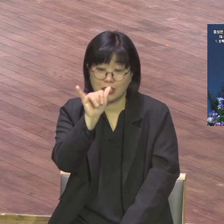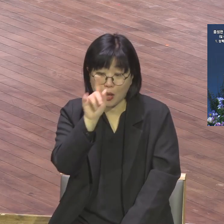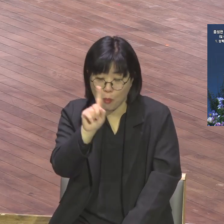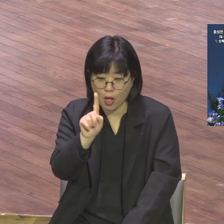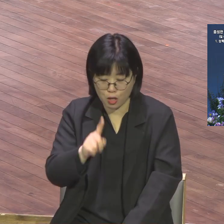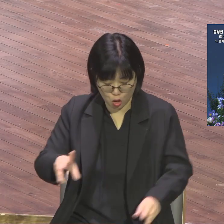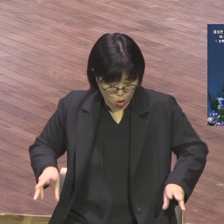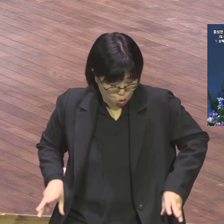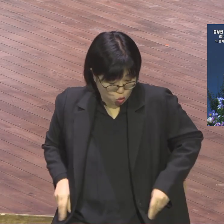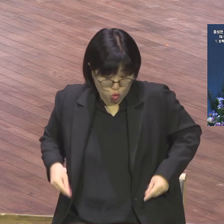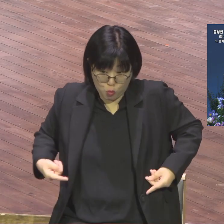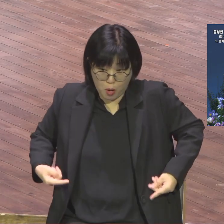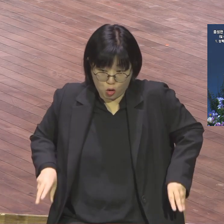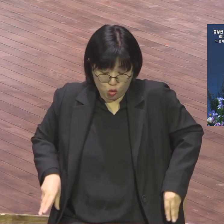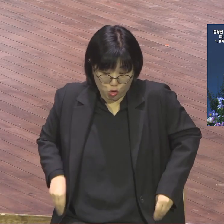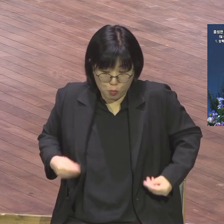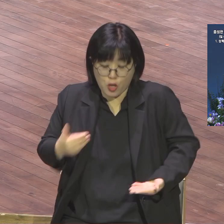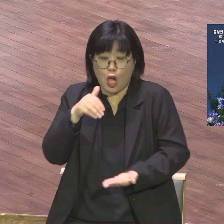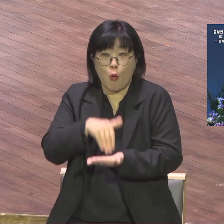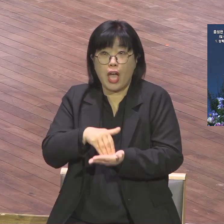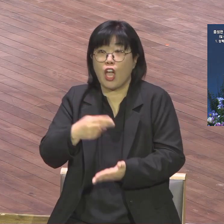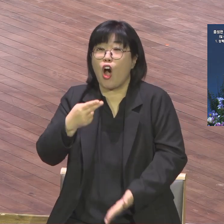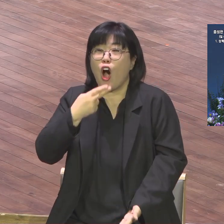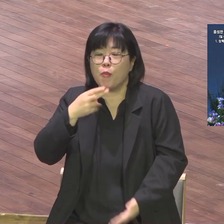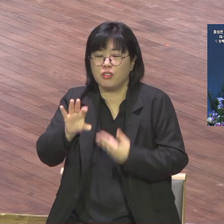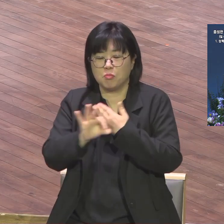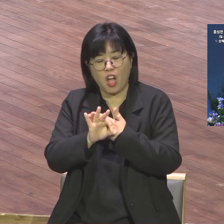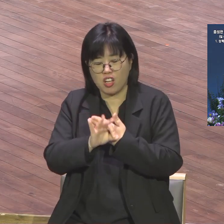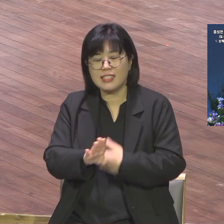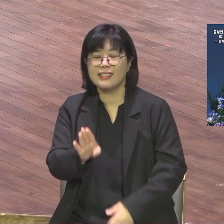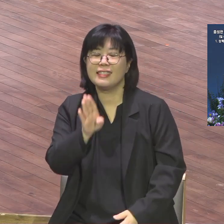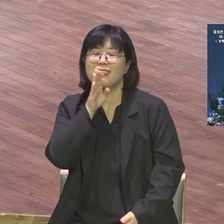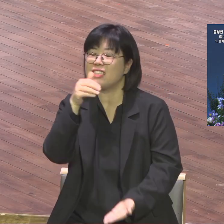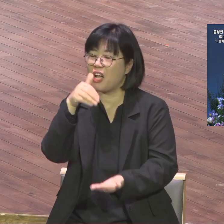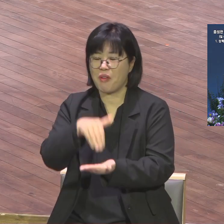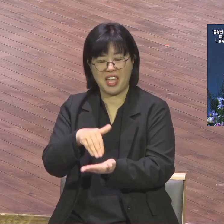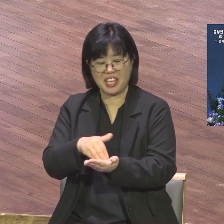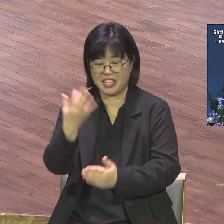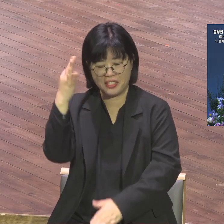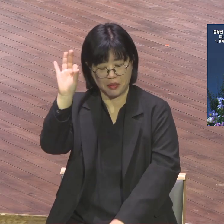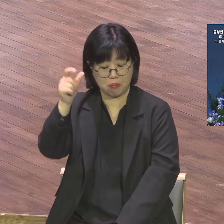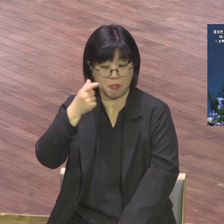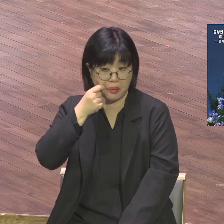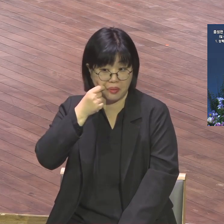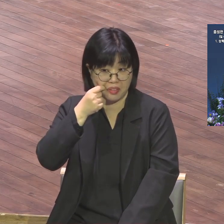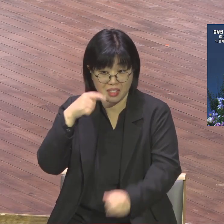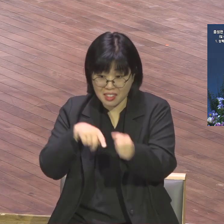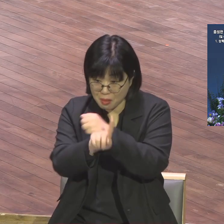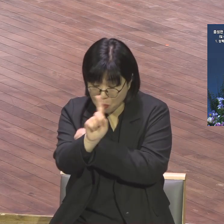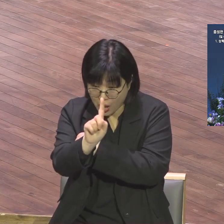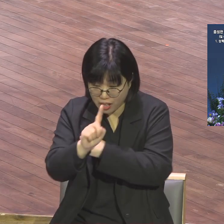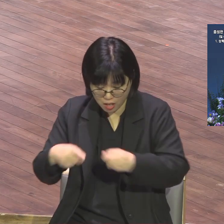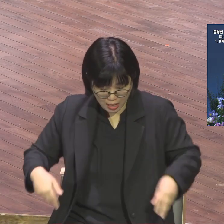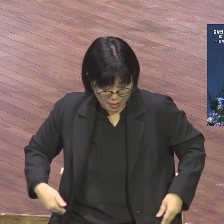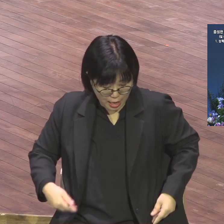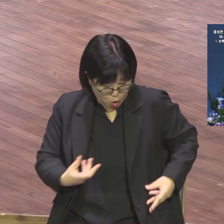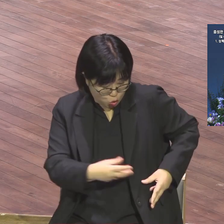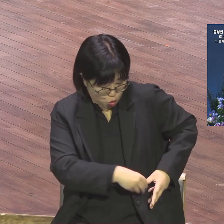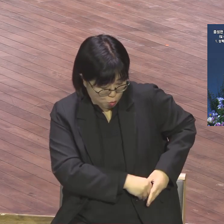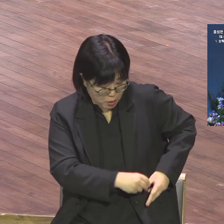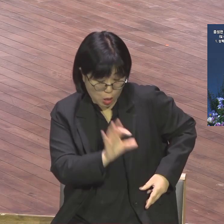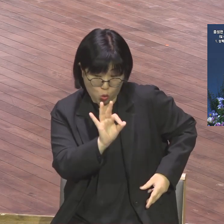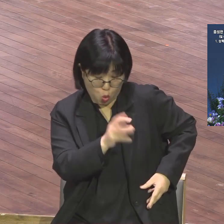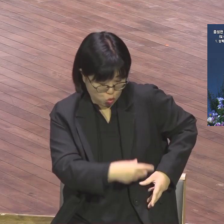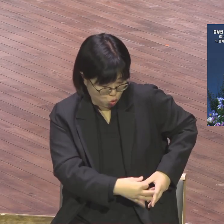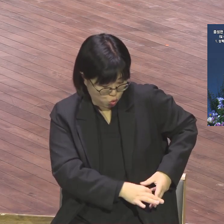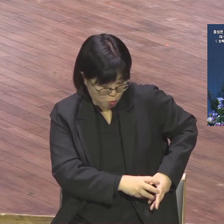사도 바울은 이런 빌립보 교회 성도들의 영적 성장에 대한 기쁨과 함께